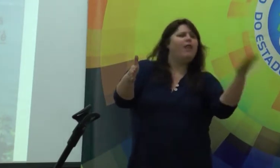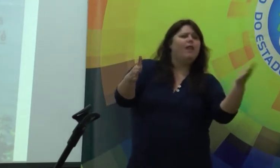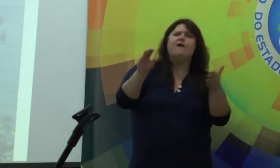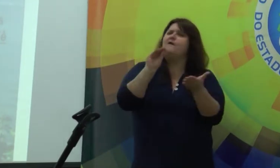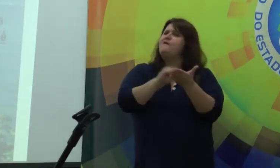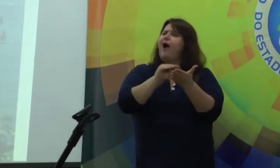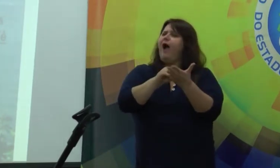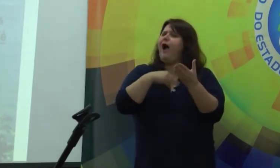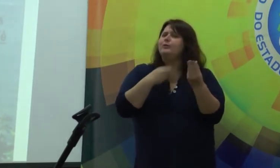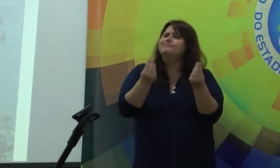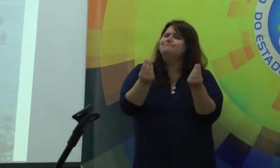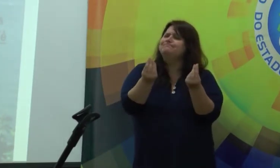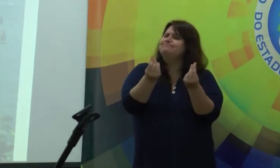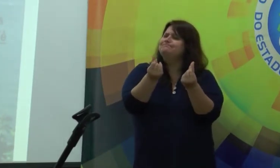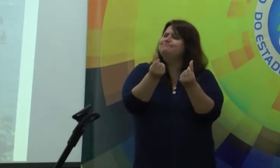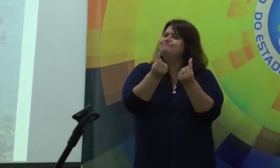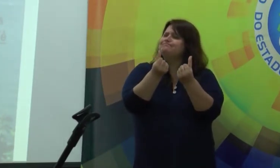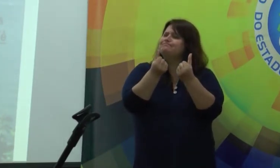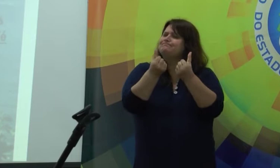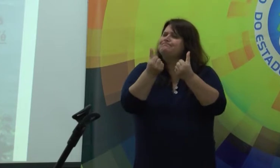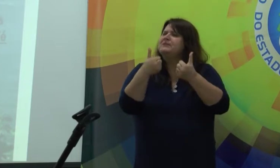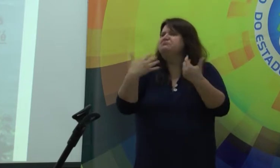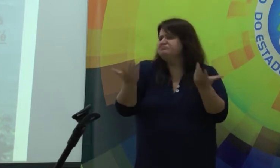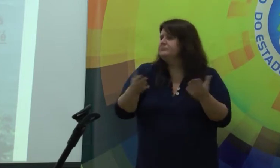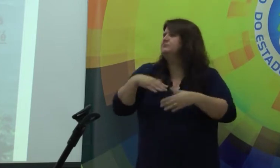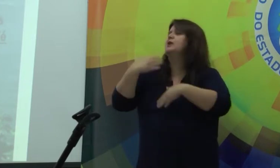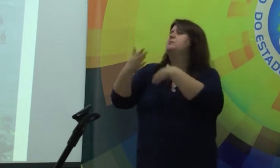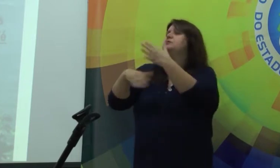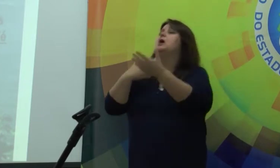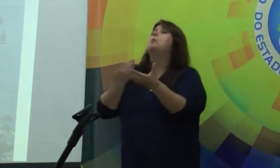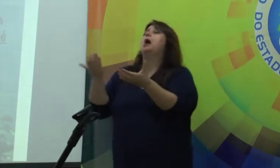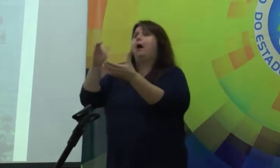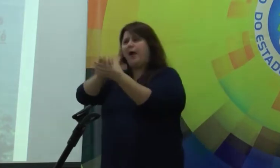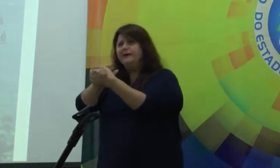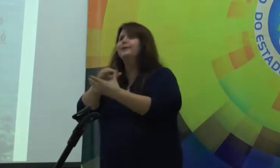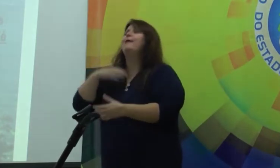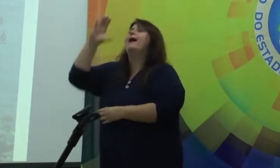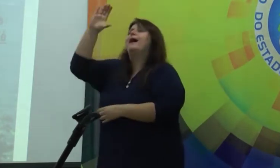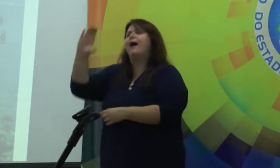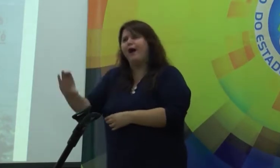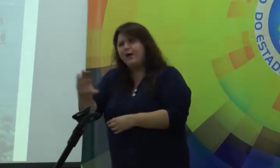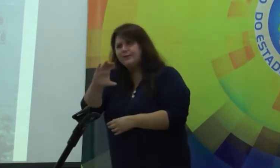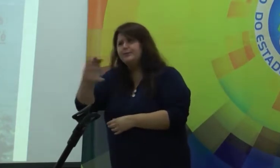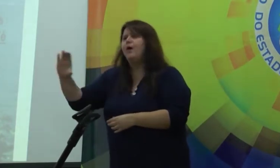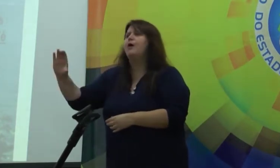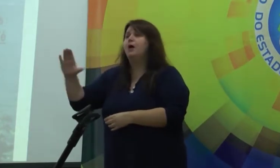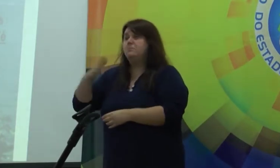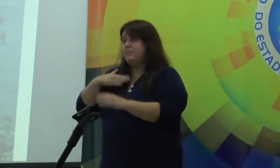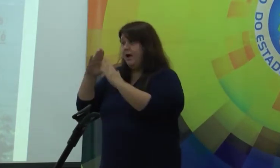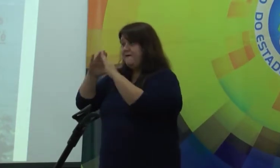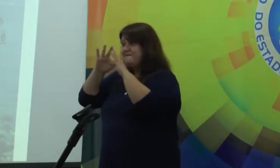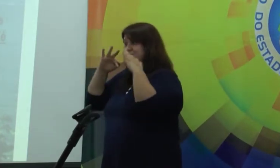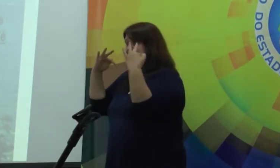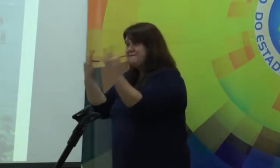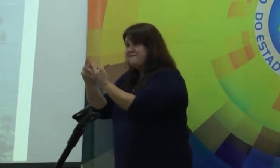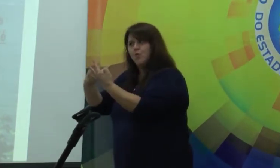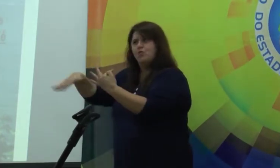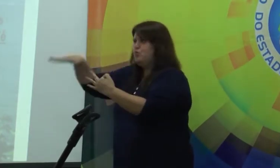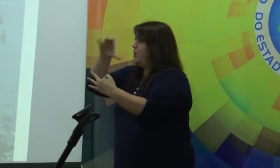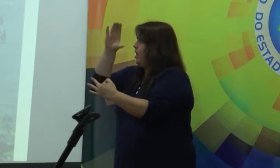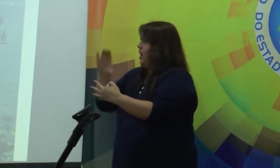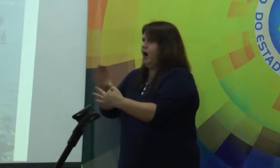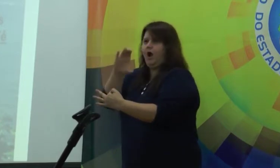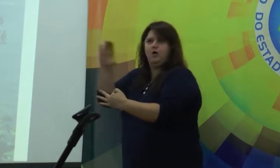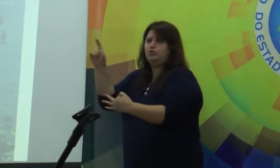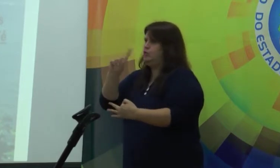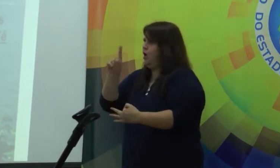muito reduzido, não tinha um compartilhar de outras ideias fora disso. Então, quando